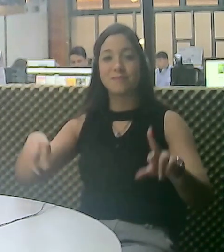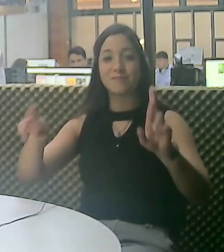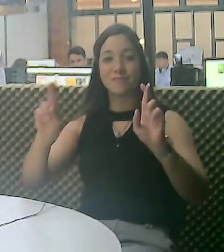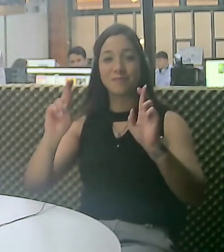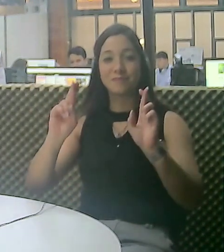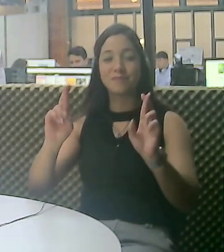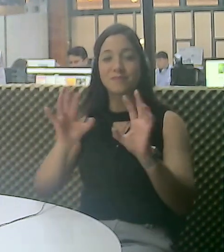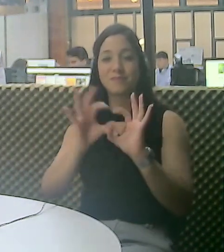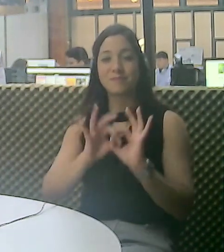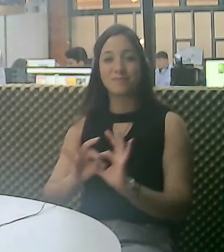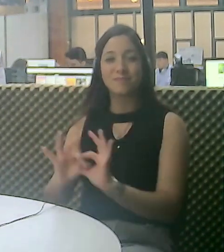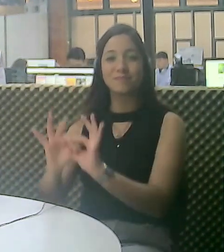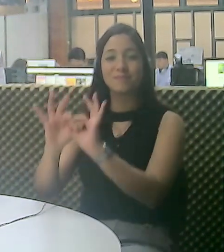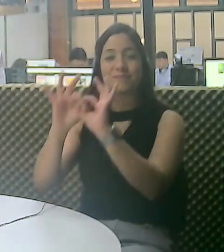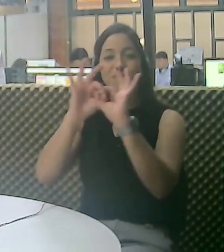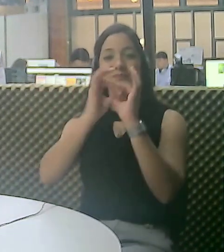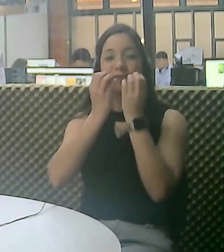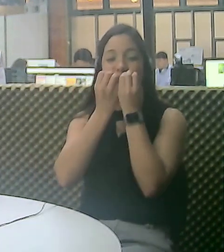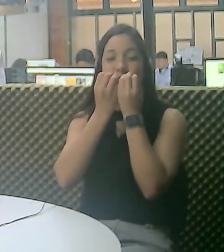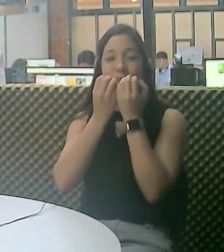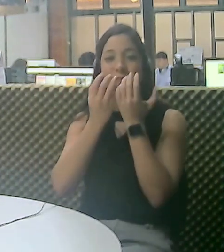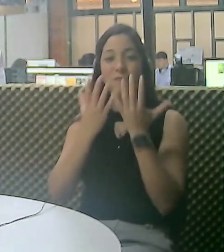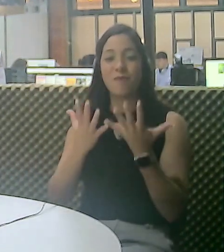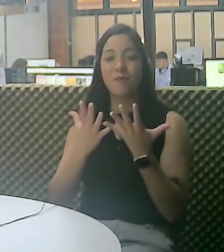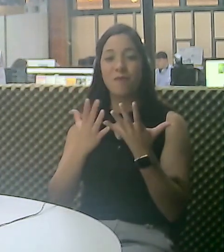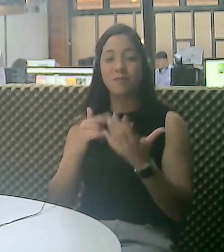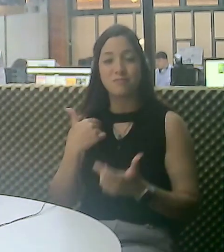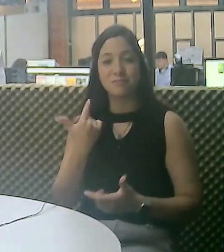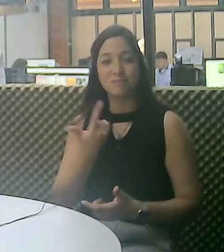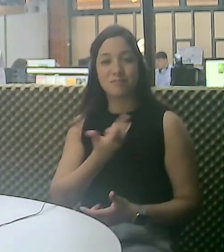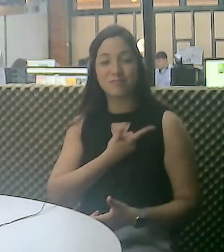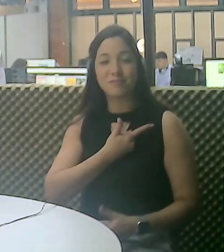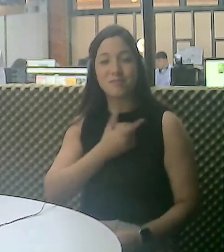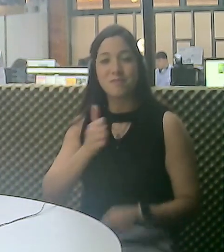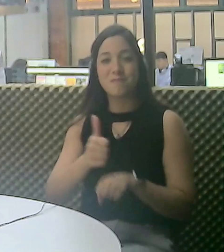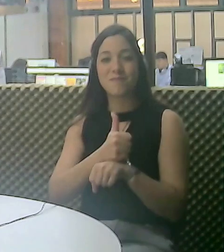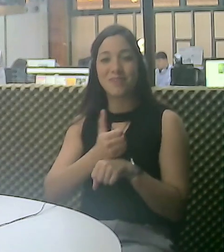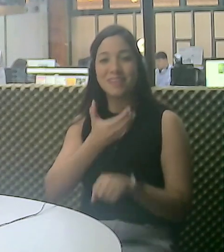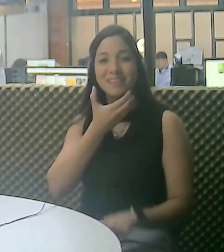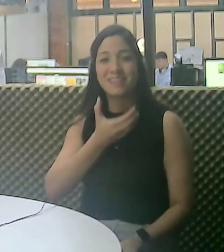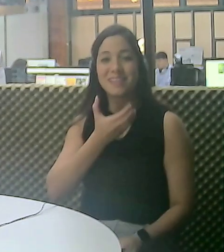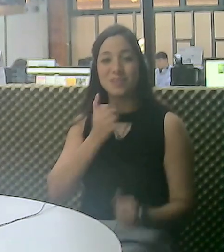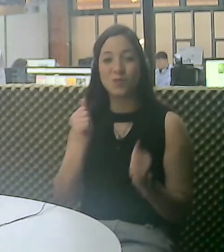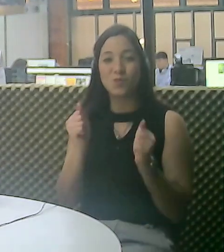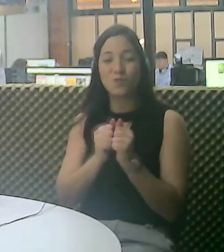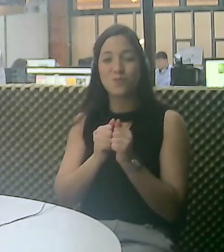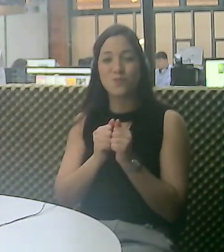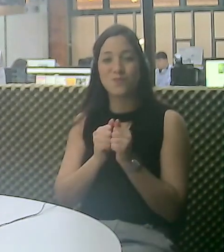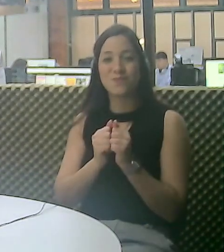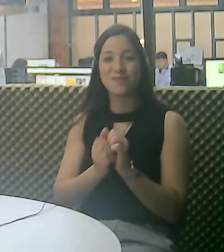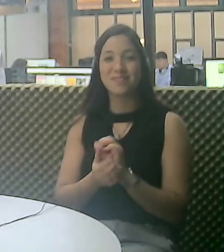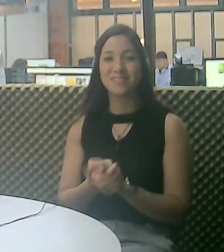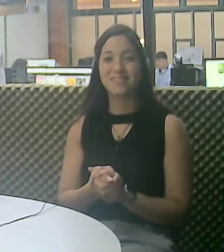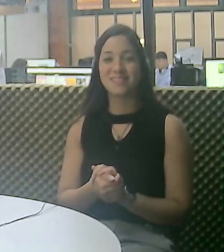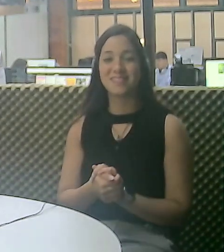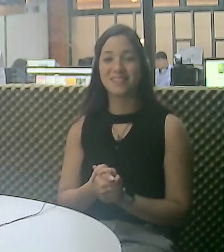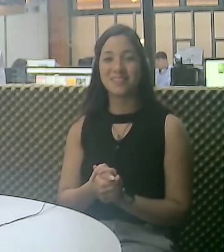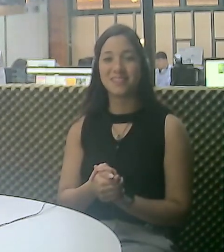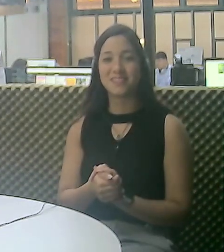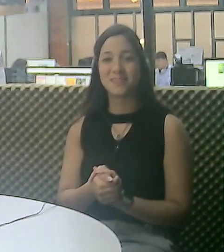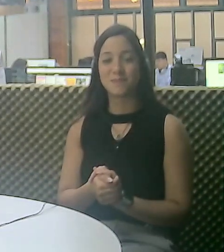Esperança e união para tudo de bom que podemos fazer. O melhor Natal a gente faz junto! Ho, ho, ho!